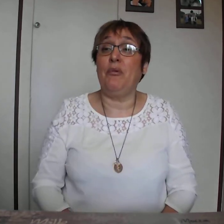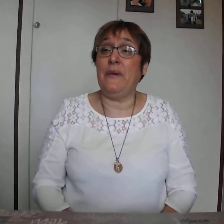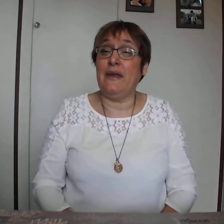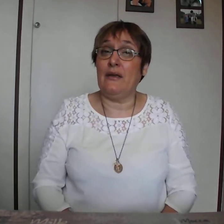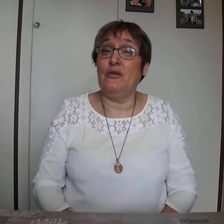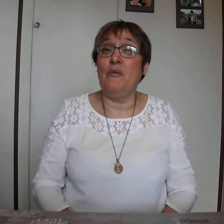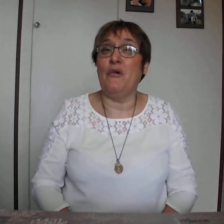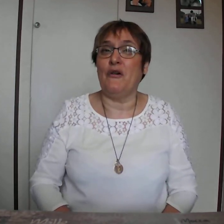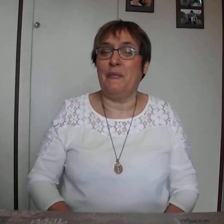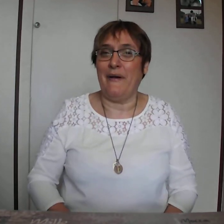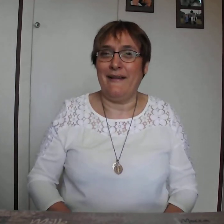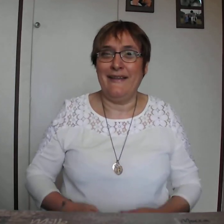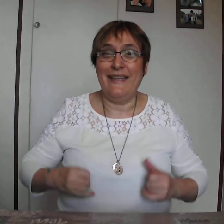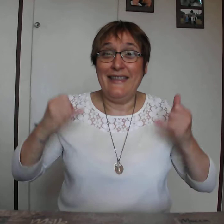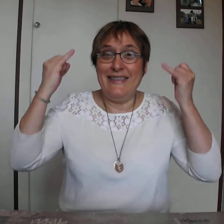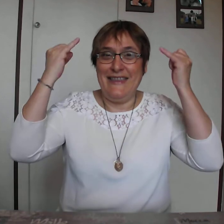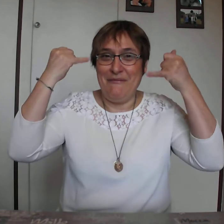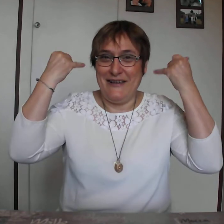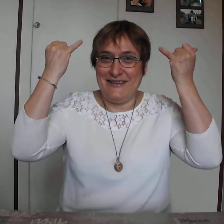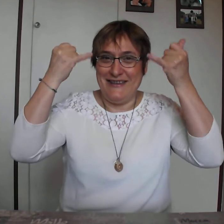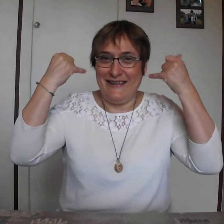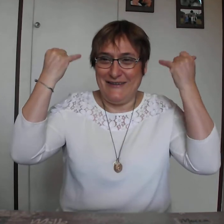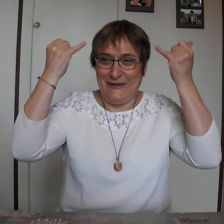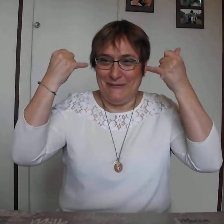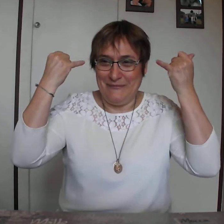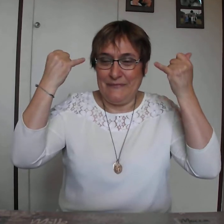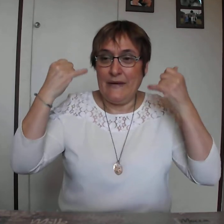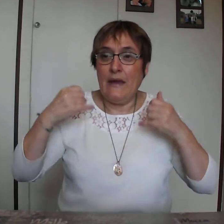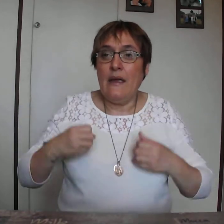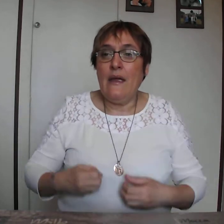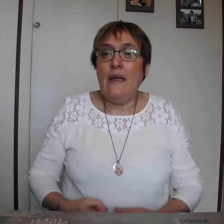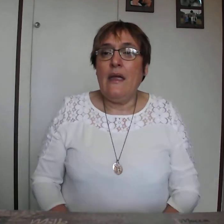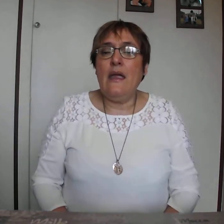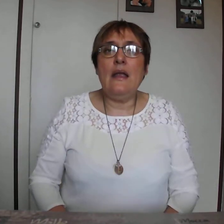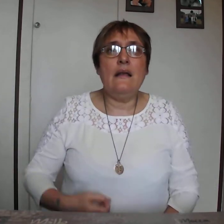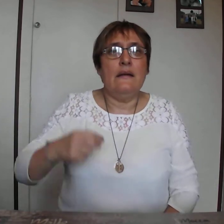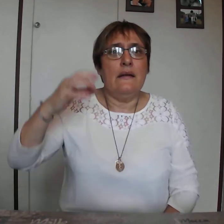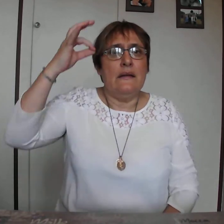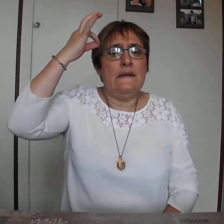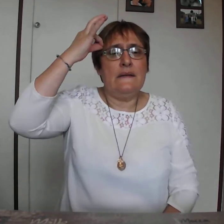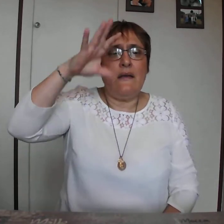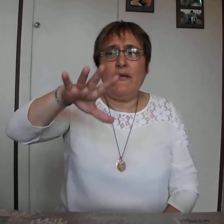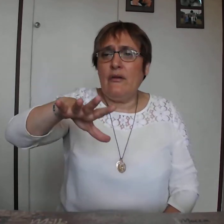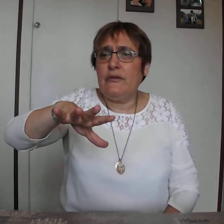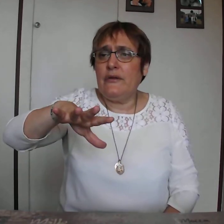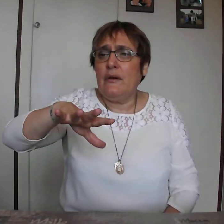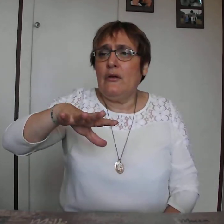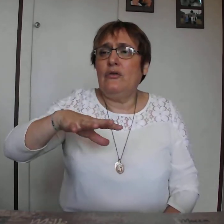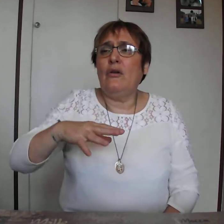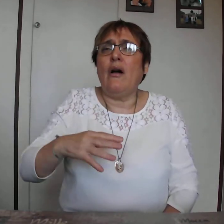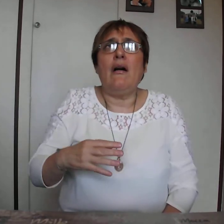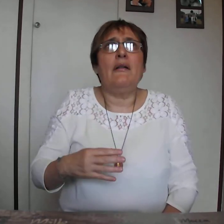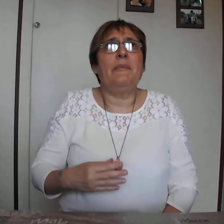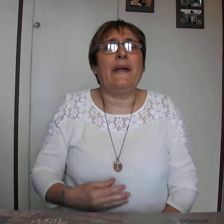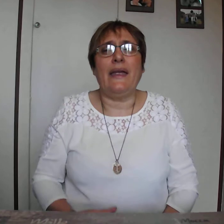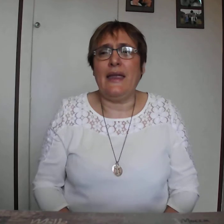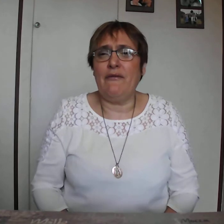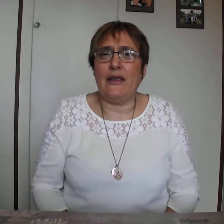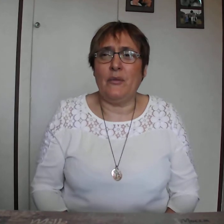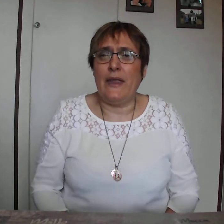Tipouic ne manque pas d'imagination. Il s'invente de grandes prairies